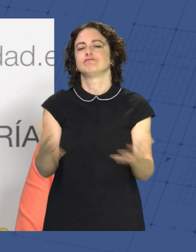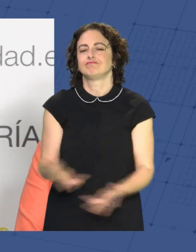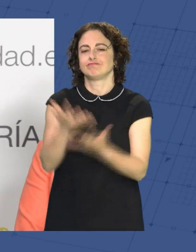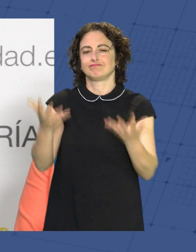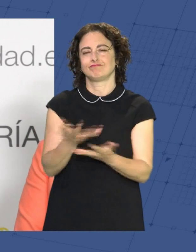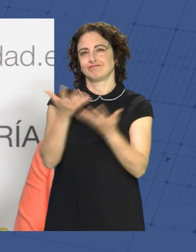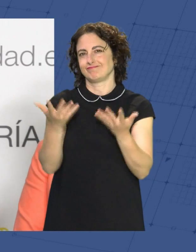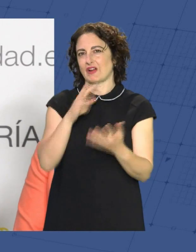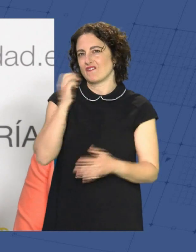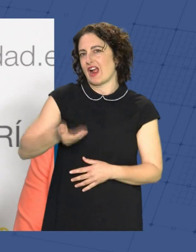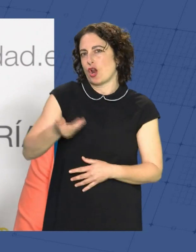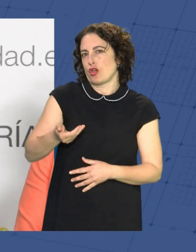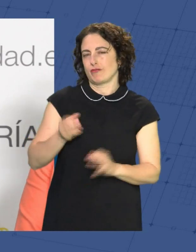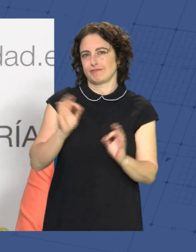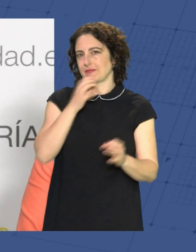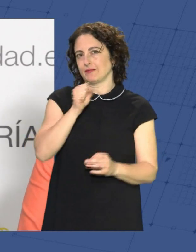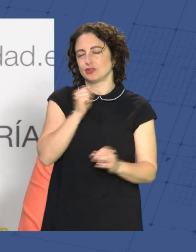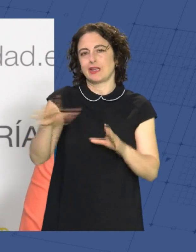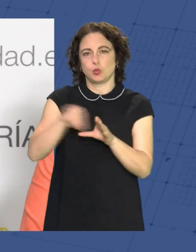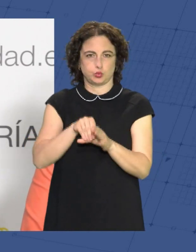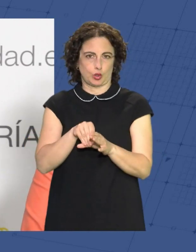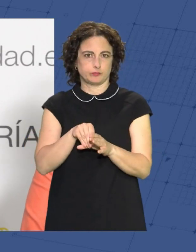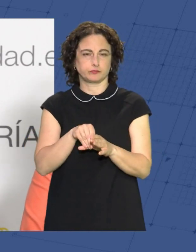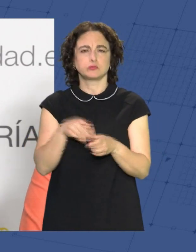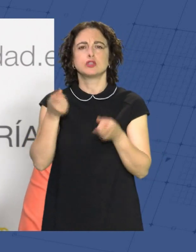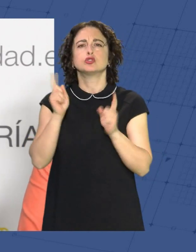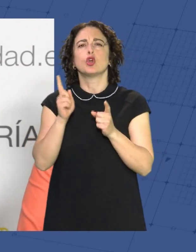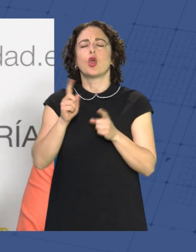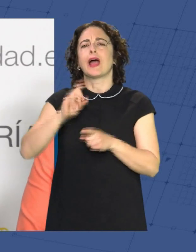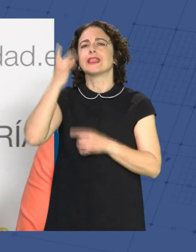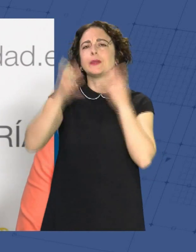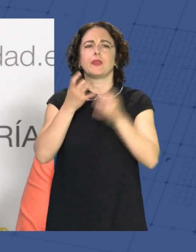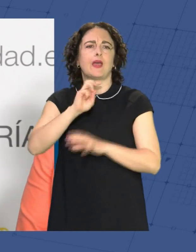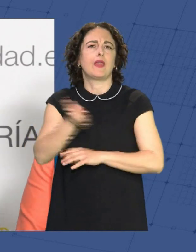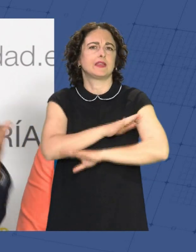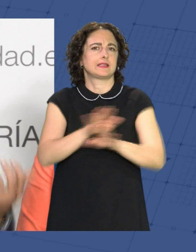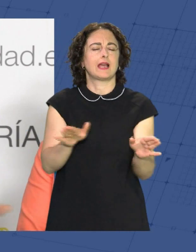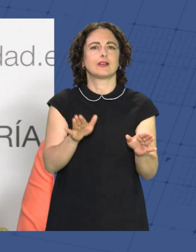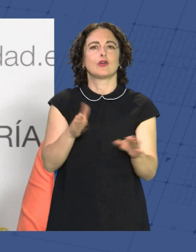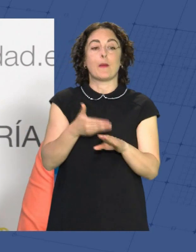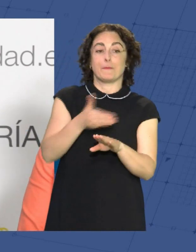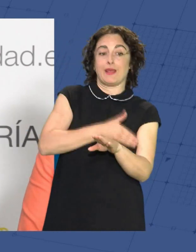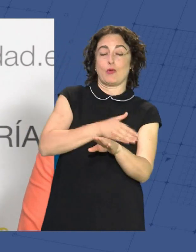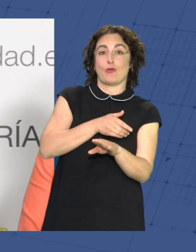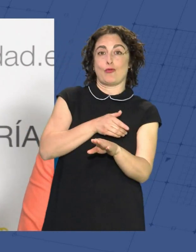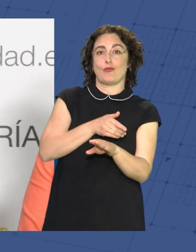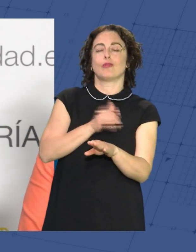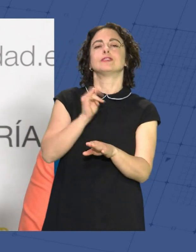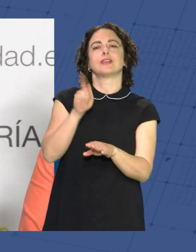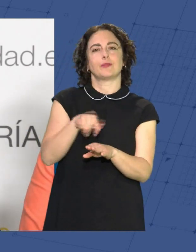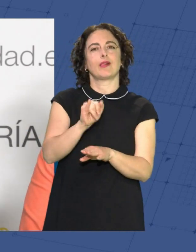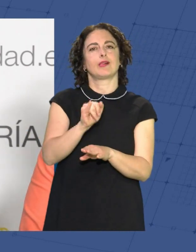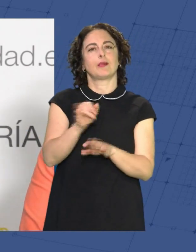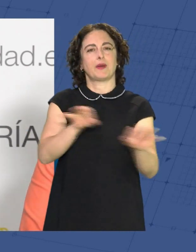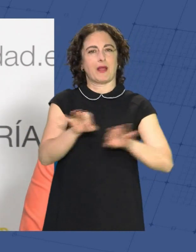un valor fantástico que es el de la inclusión. Pero es que no es solo la actividad en sí sino que previa a la actividad hay también una